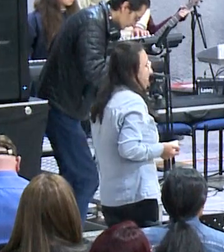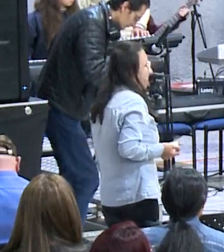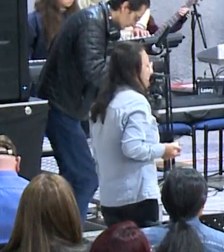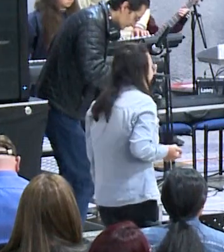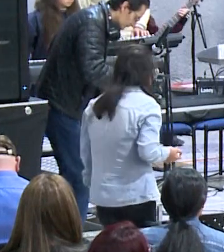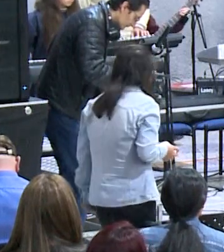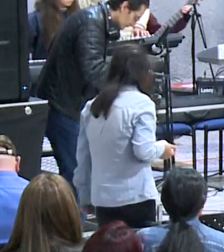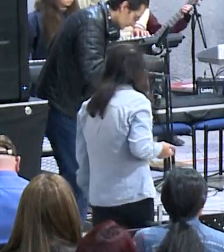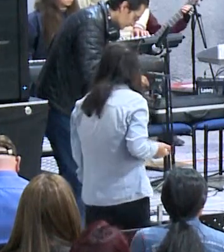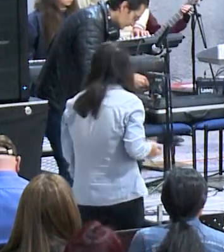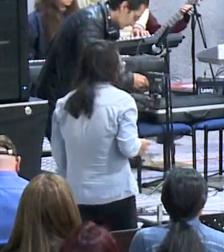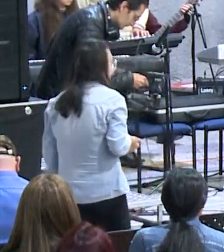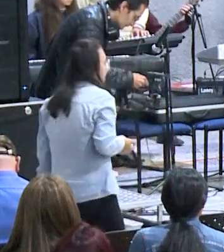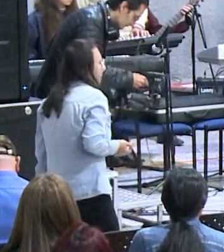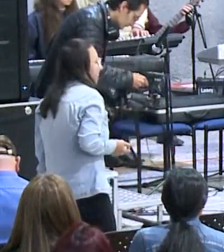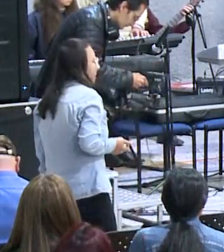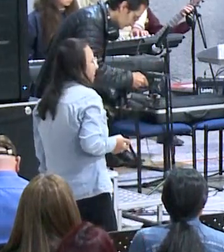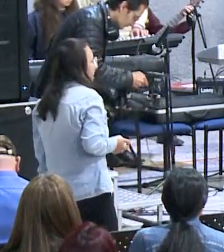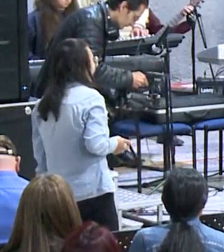ah